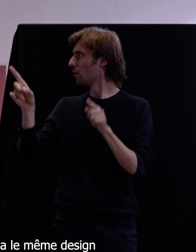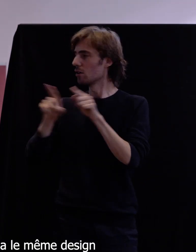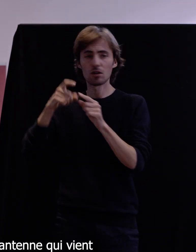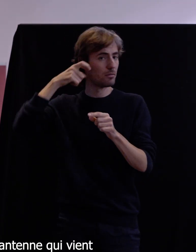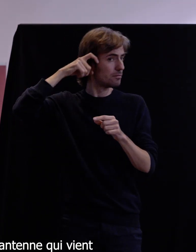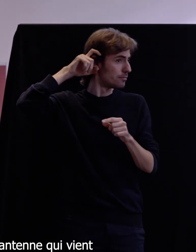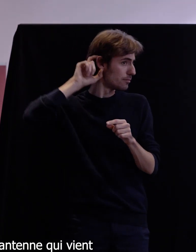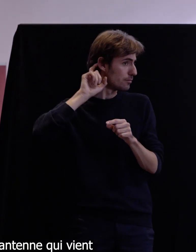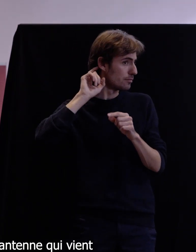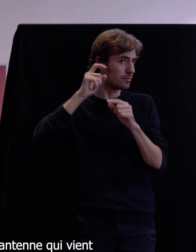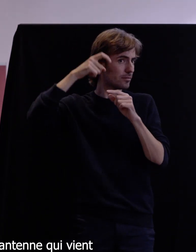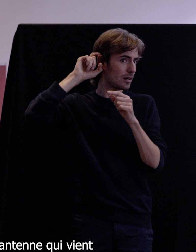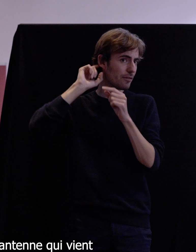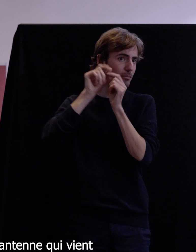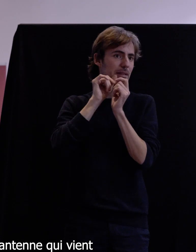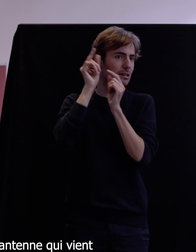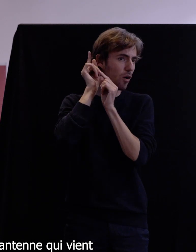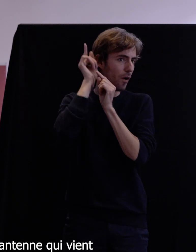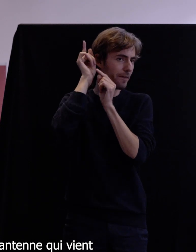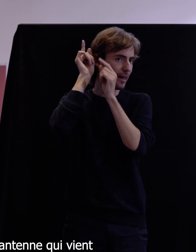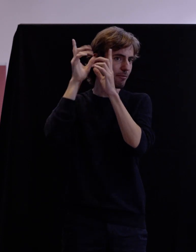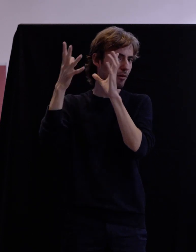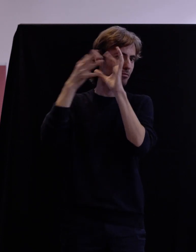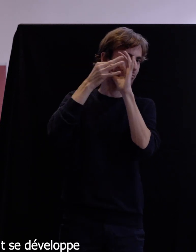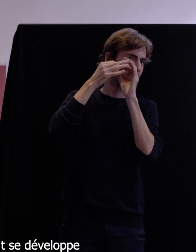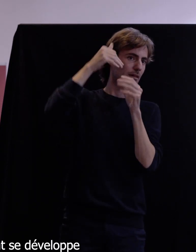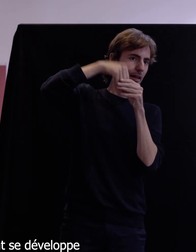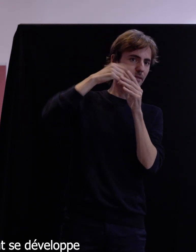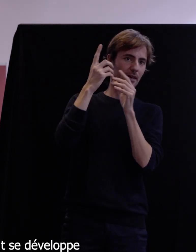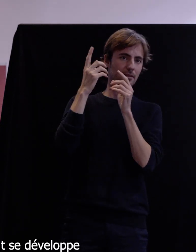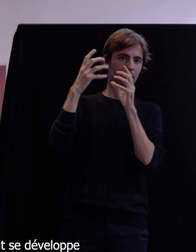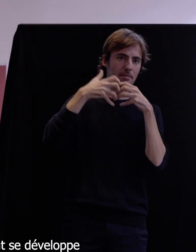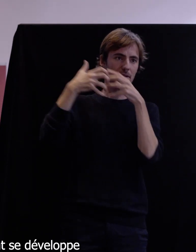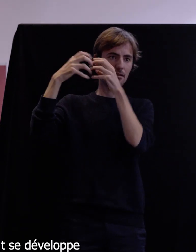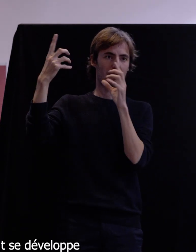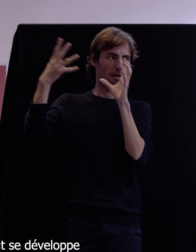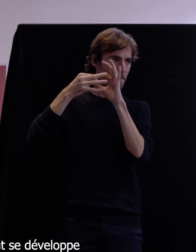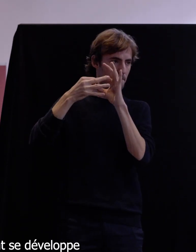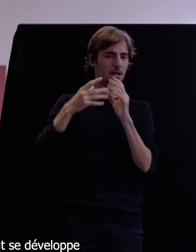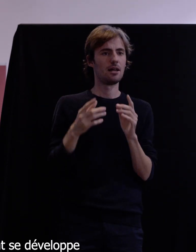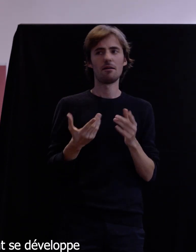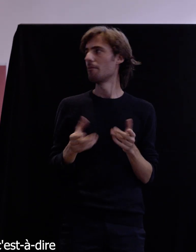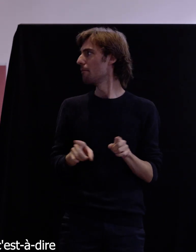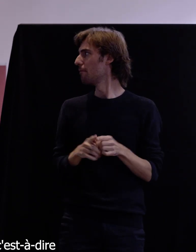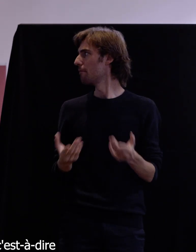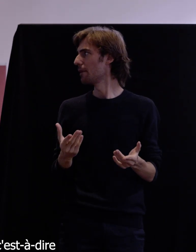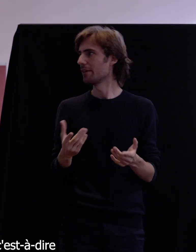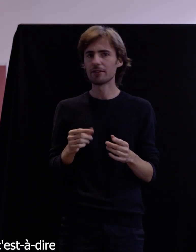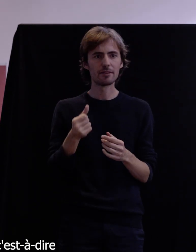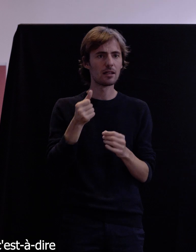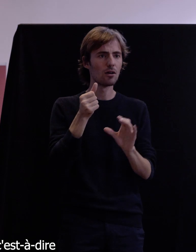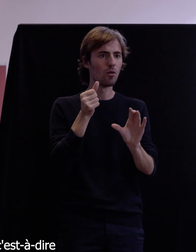prothèse auditive, avec toujours cette antenne qui vient se connecter à la partie interne. Et puis maintenant, se développe ce qu'on appelle les appareils en